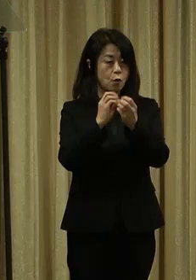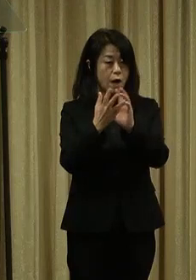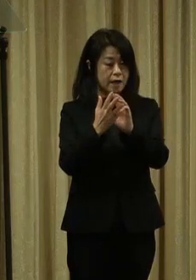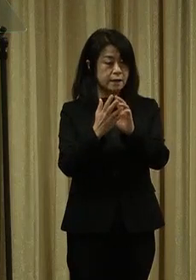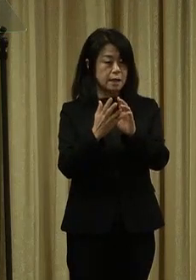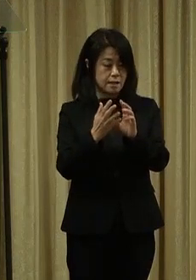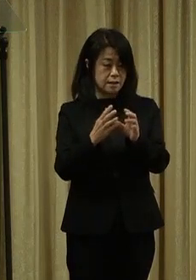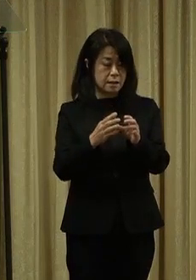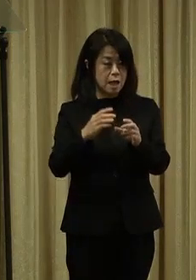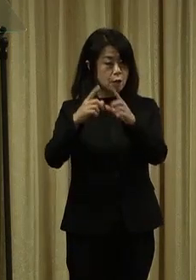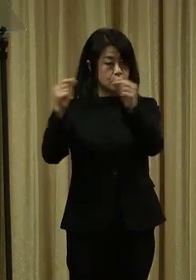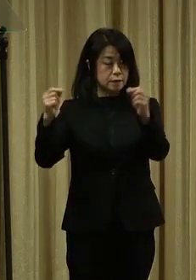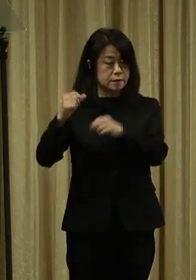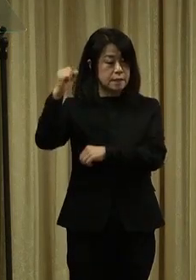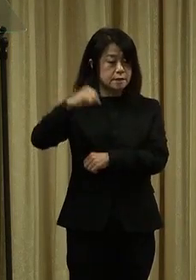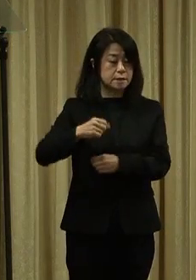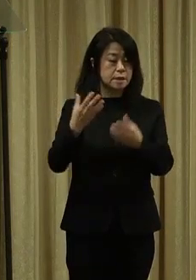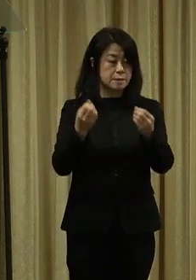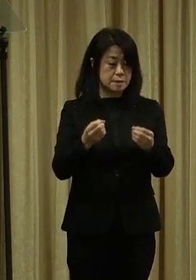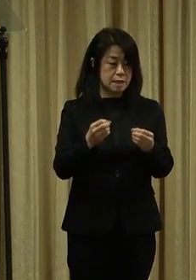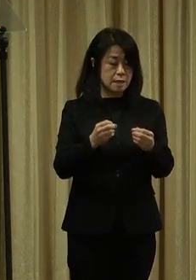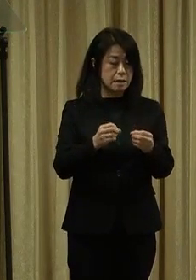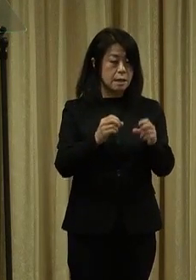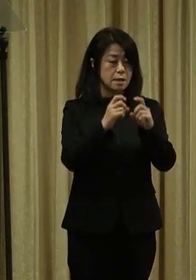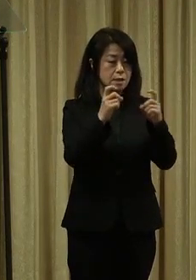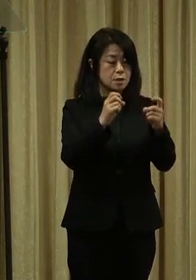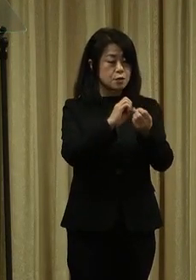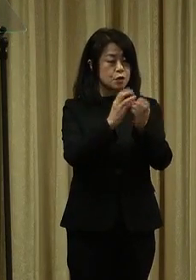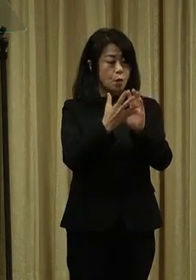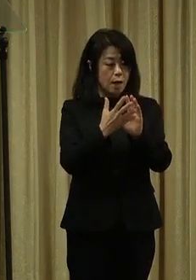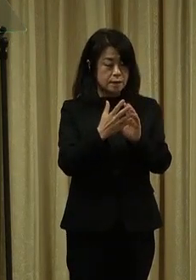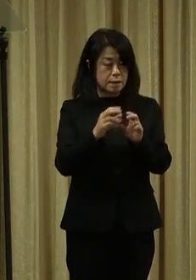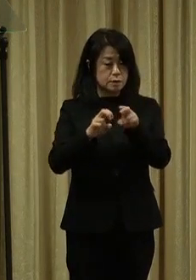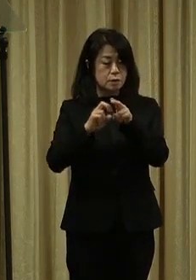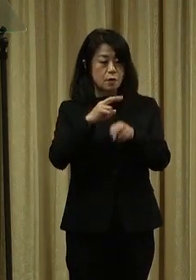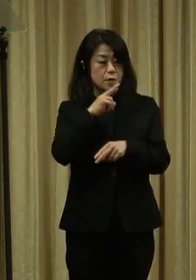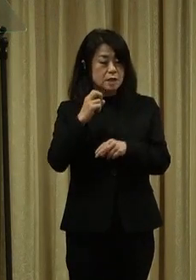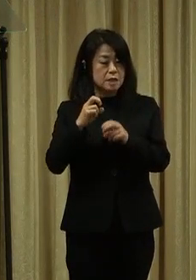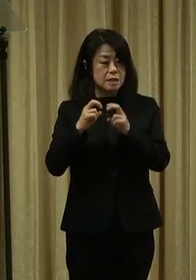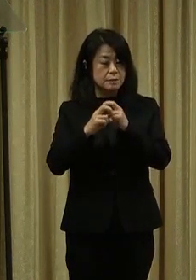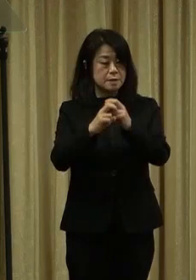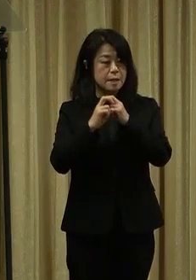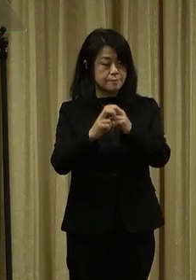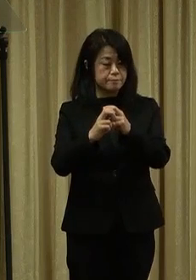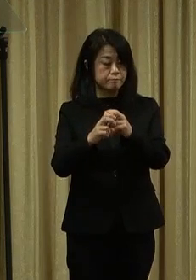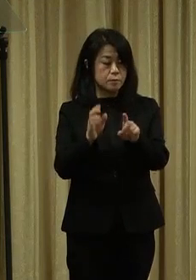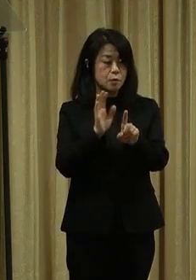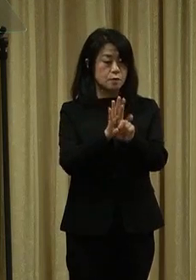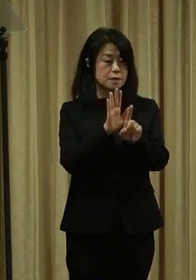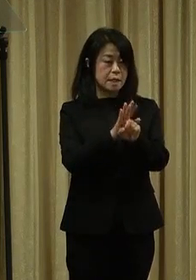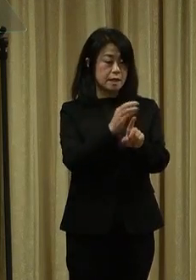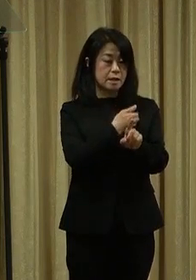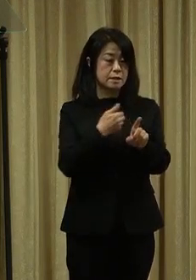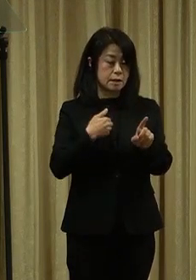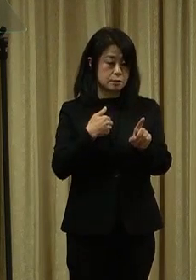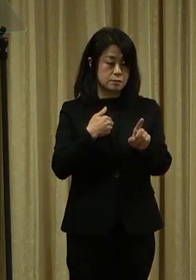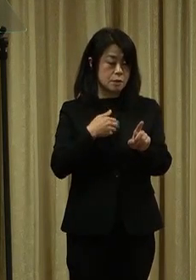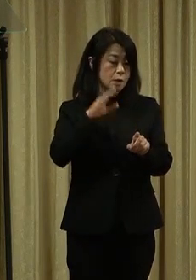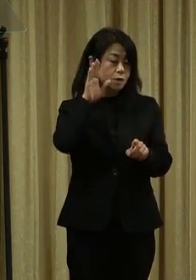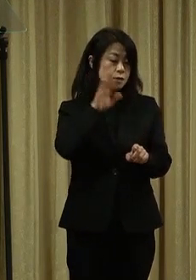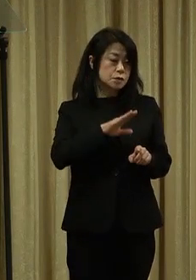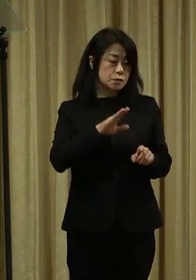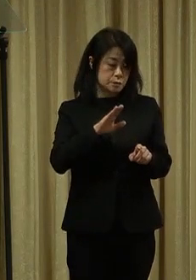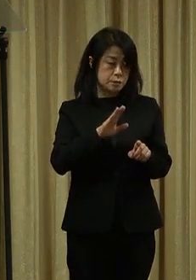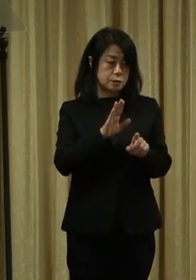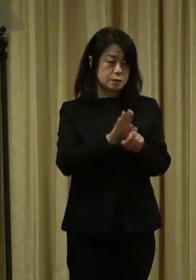け、JR 西日本が行う上花線・氷見線の整備に対して支援することとしており、計画の円滑な実施に向け